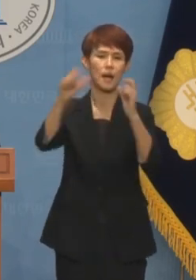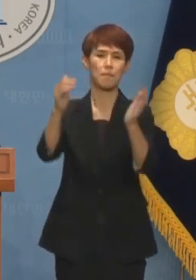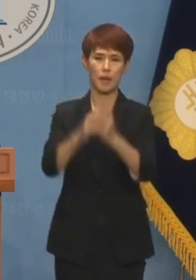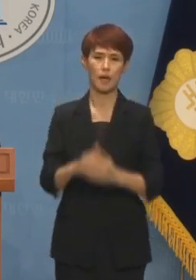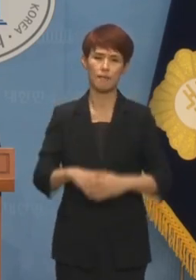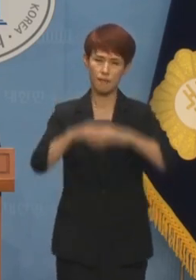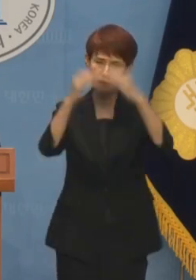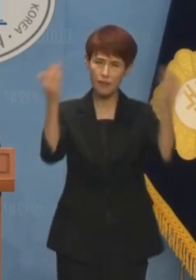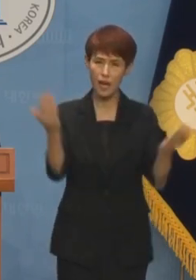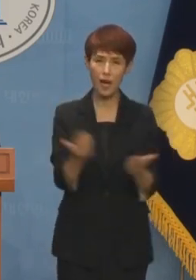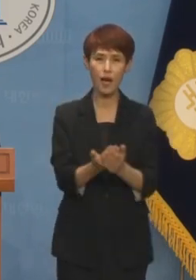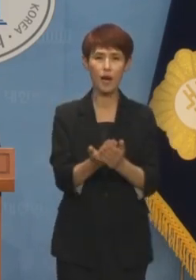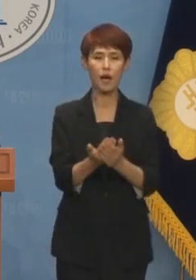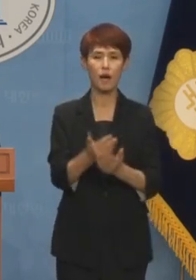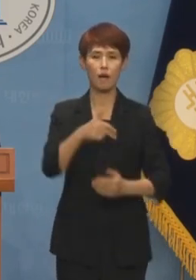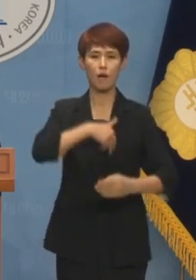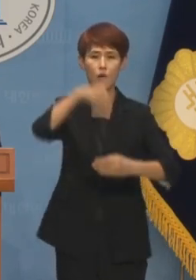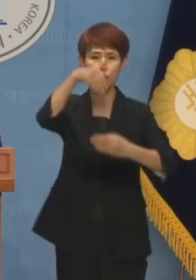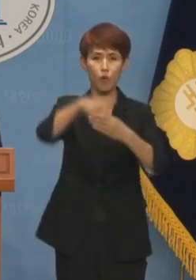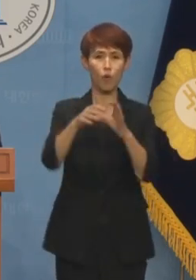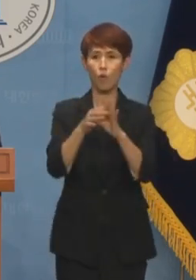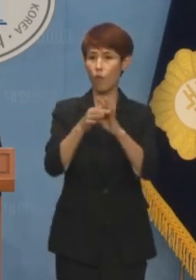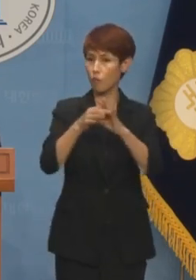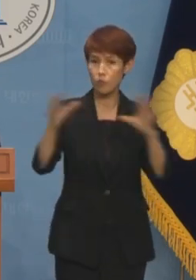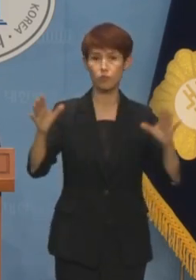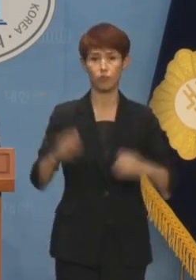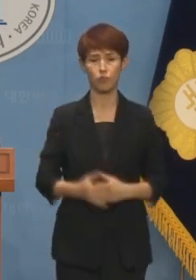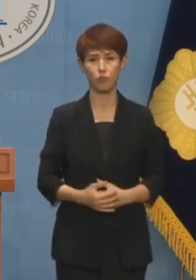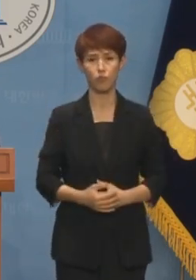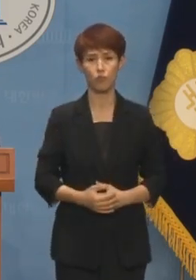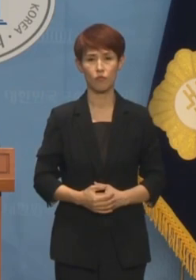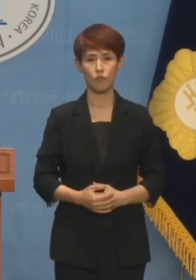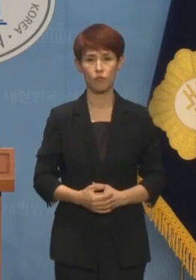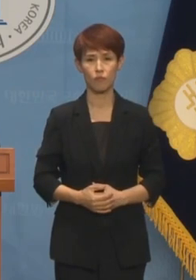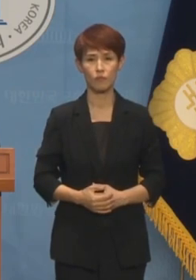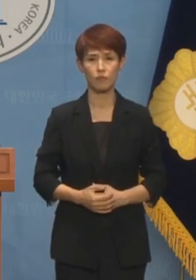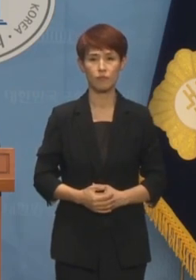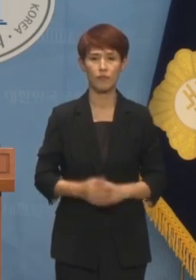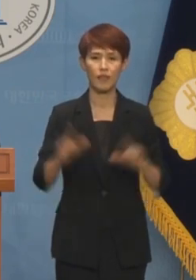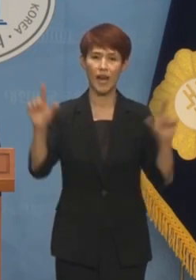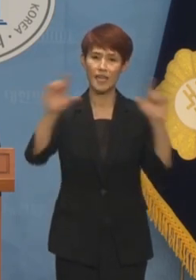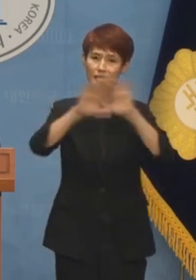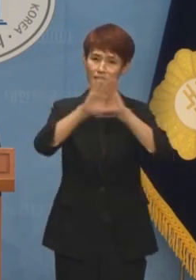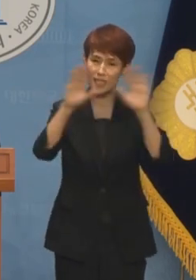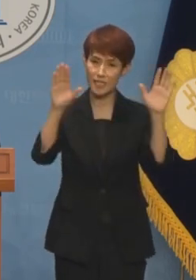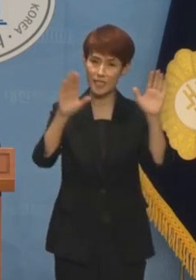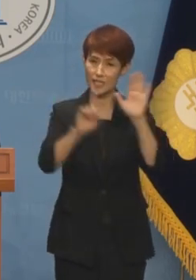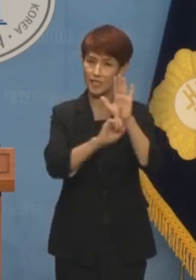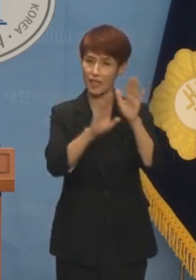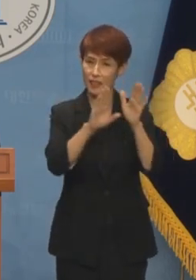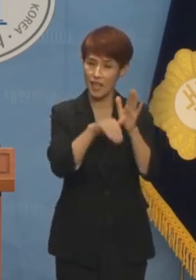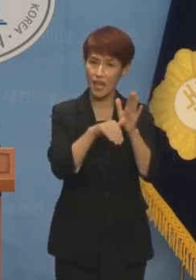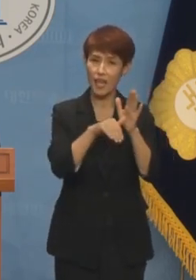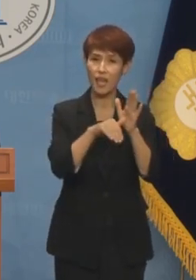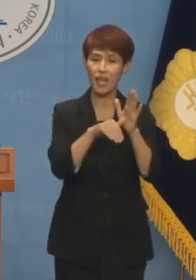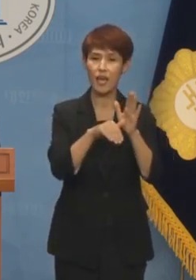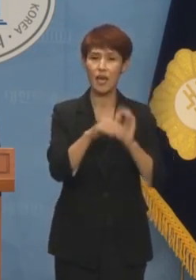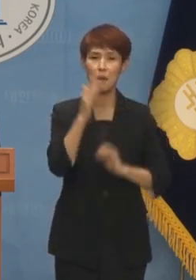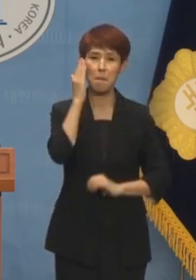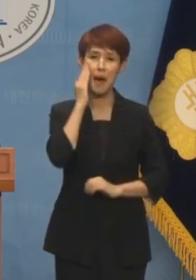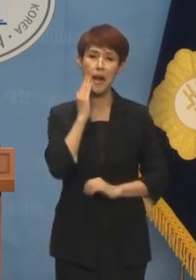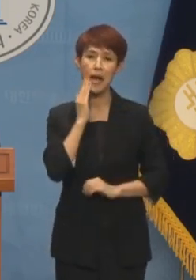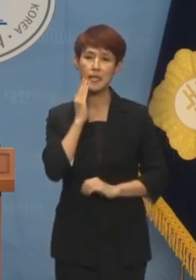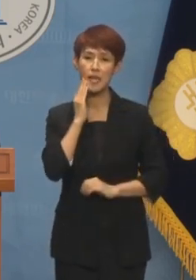모두 총선과 직접 관련이 없는 기사들입니다. 하기야 날씨 보도에 파란색 1번을